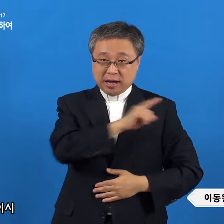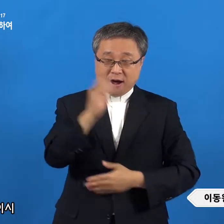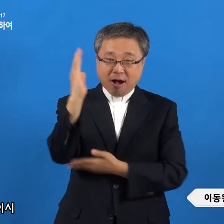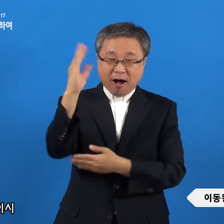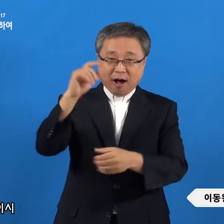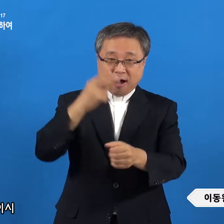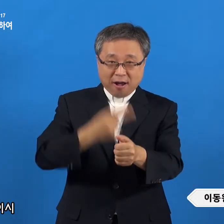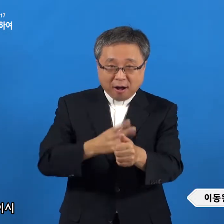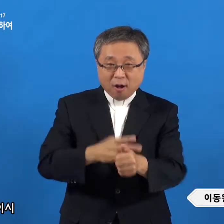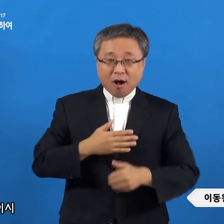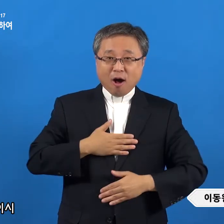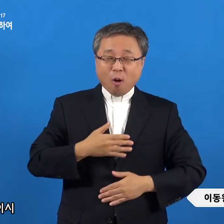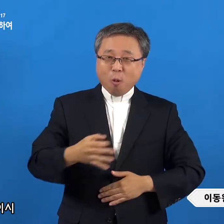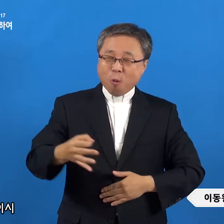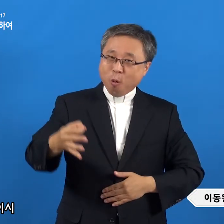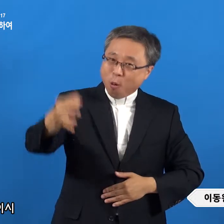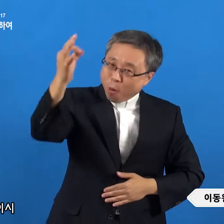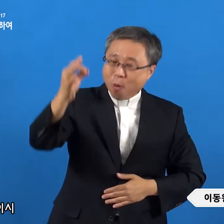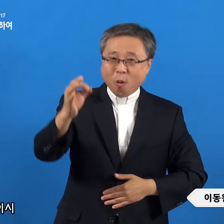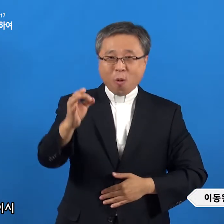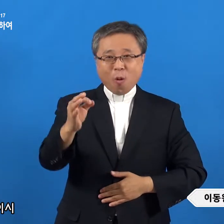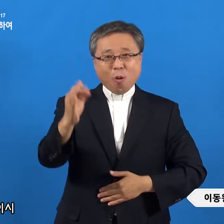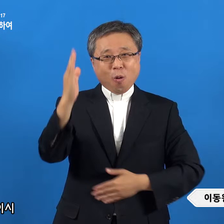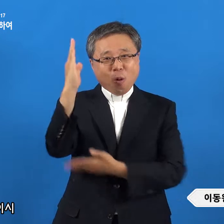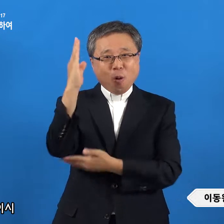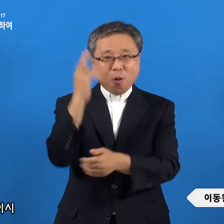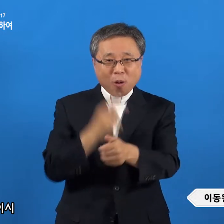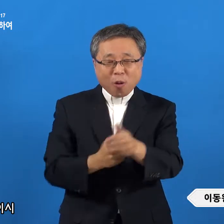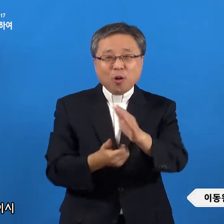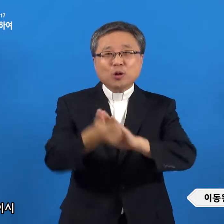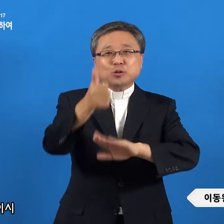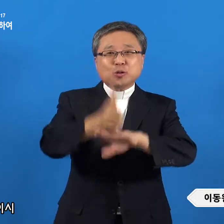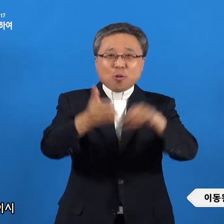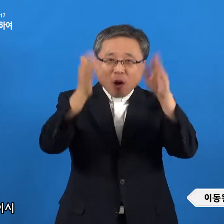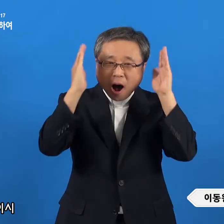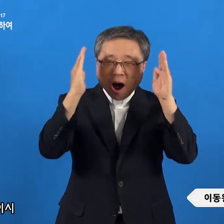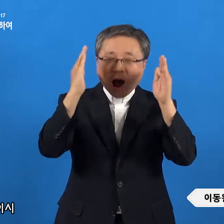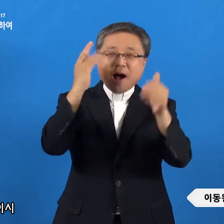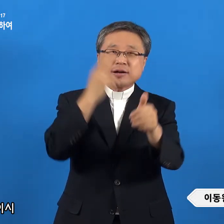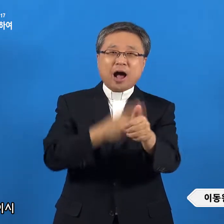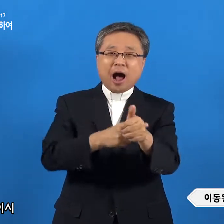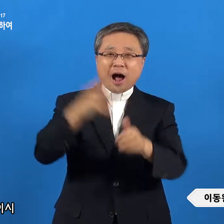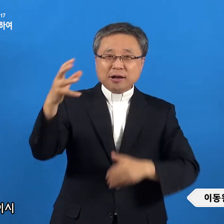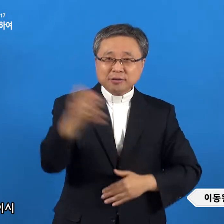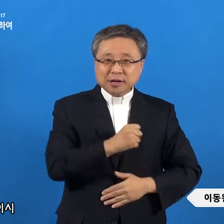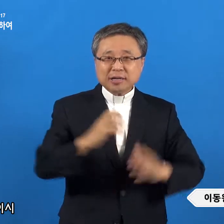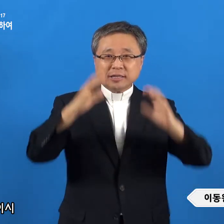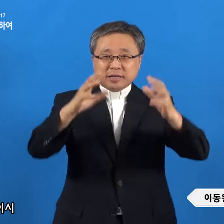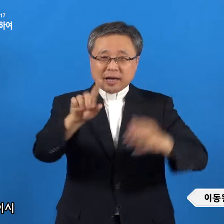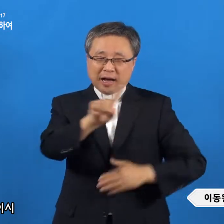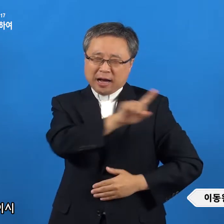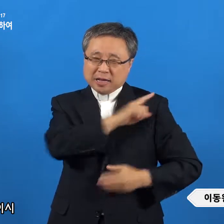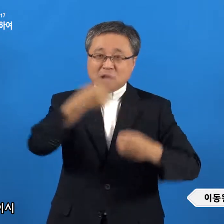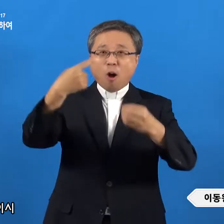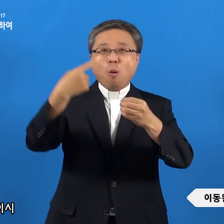강사로가 가장 비싼 강사로, 또 소위 성공학 강사로 세계의 탑레벨에 도달한 그런